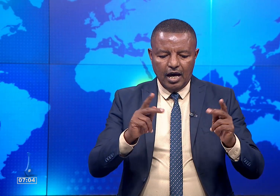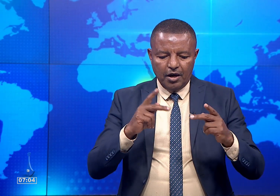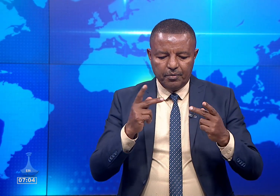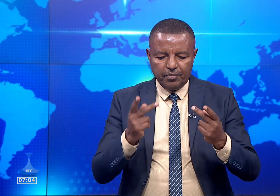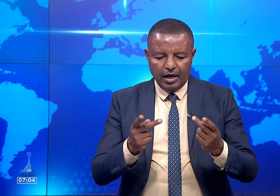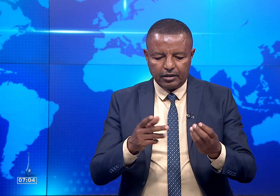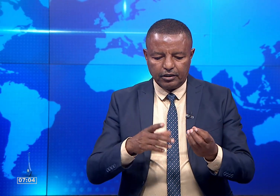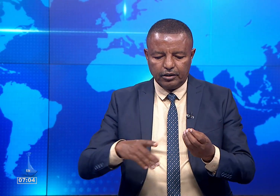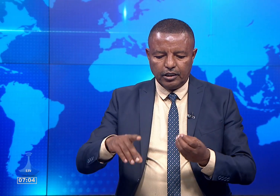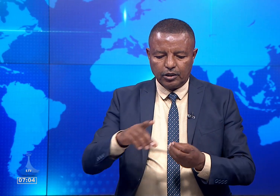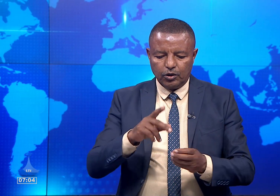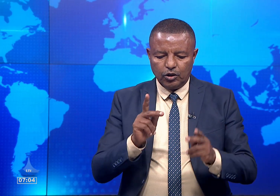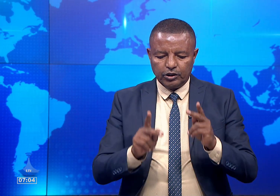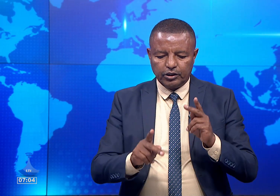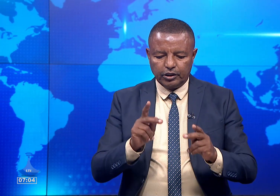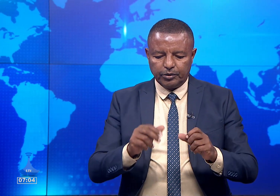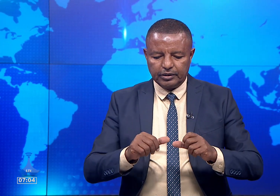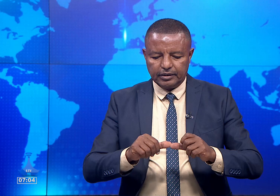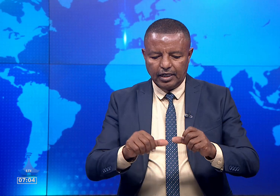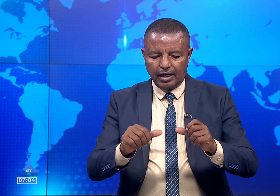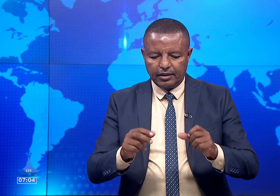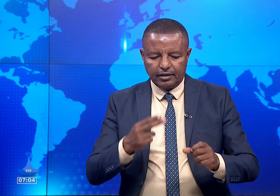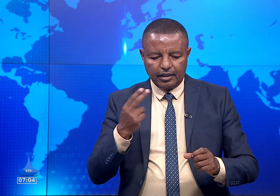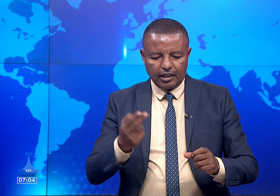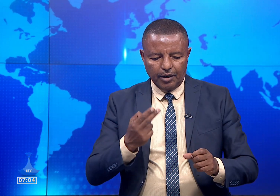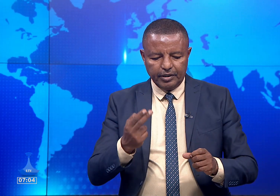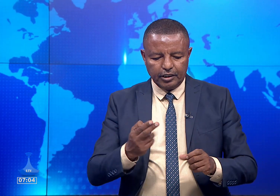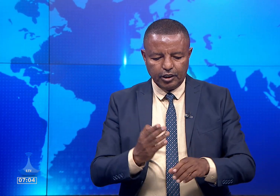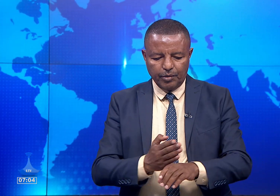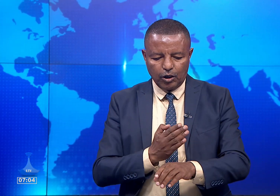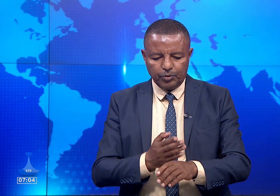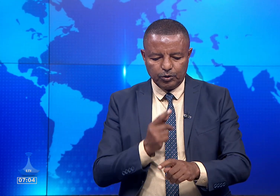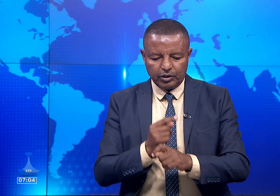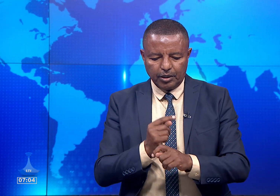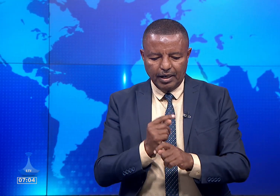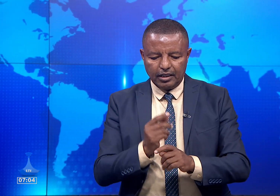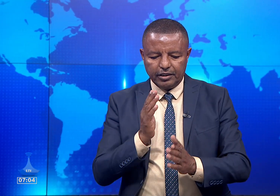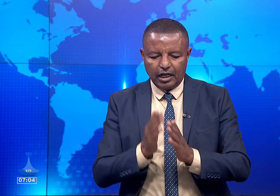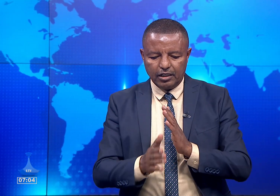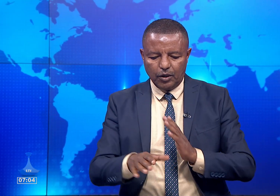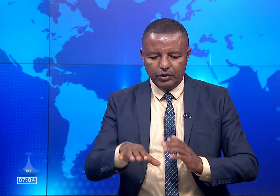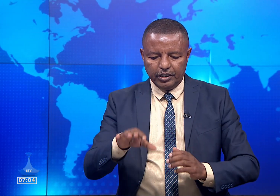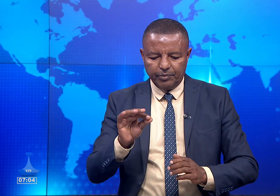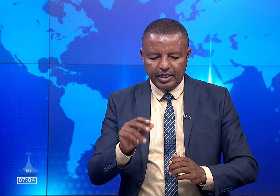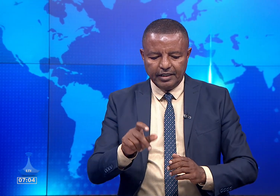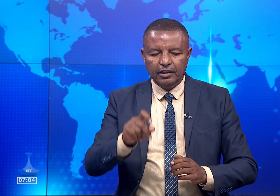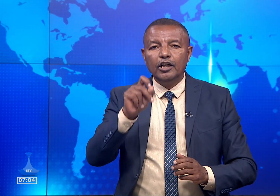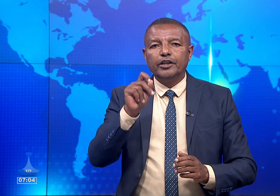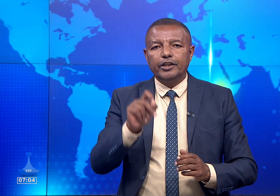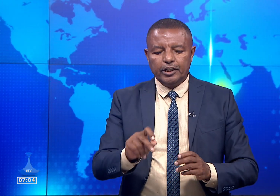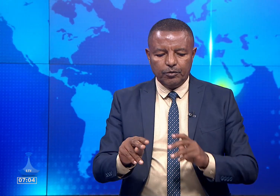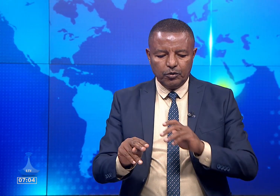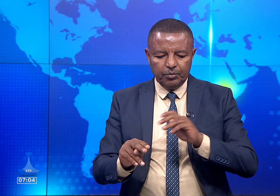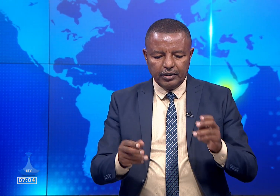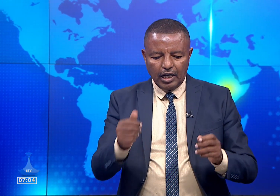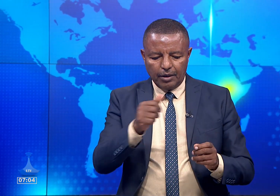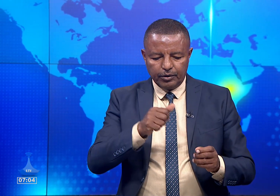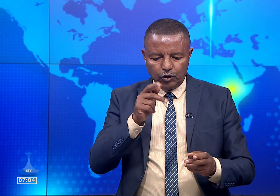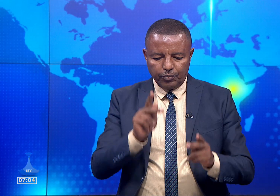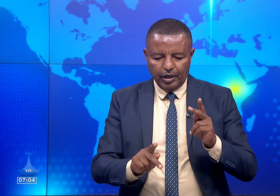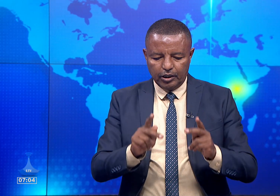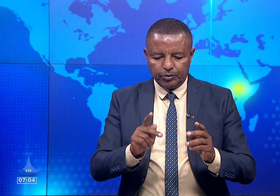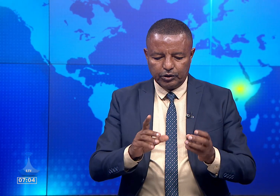የብልጽግና ፓርቲ የክልሎች ዘላቂ ተጠቃሚነት የሚያጎልብቱ ተግባራት እያከናወነ እንደሚገኝ የደቡብ